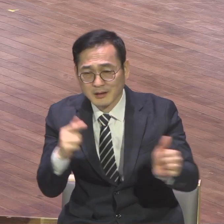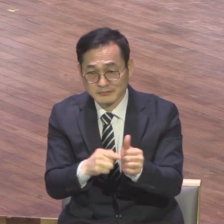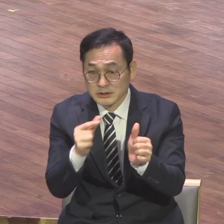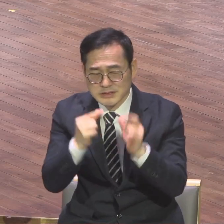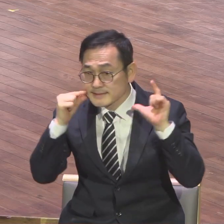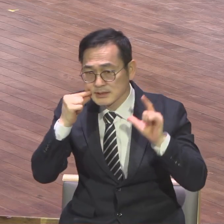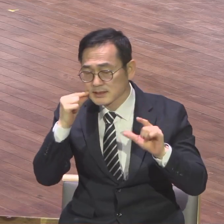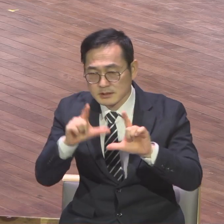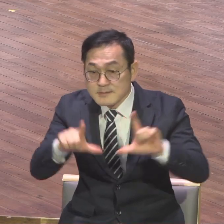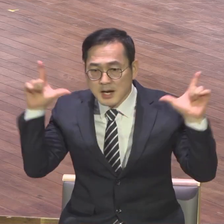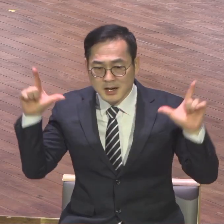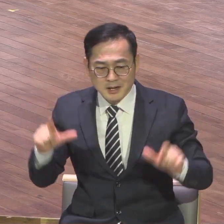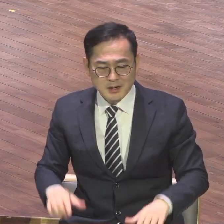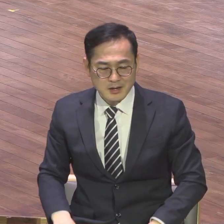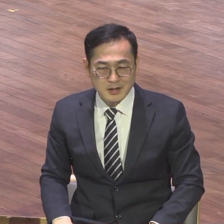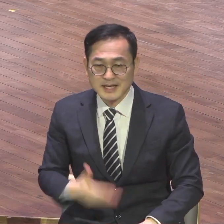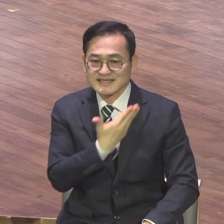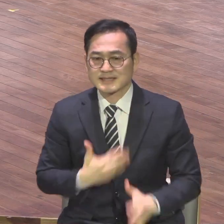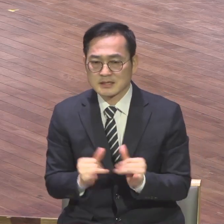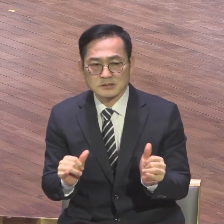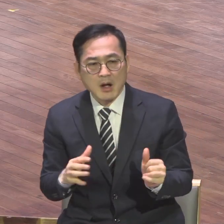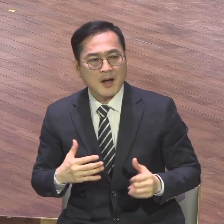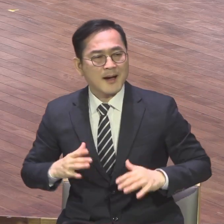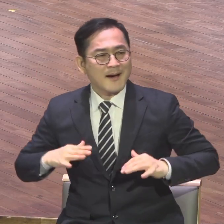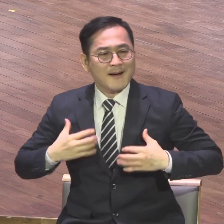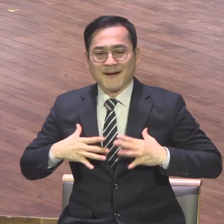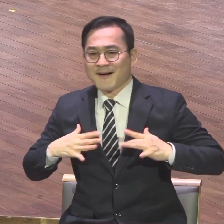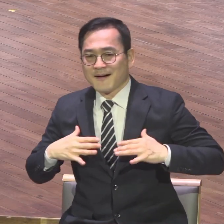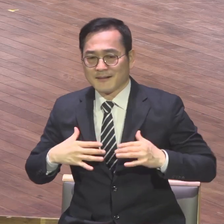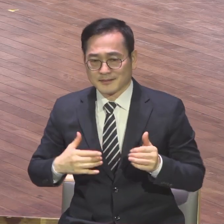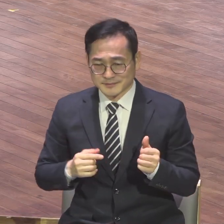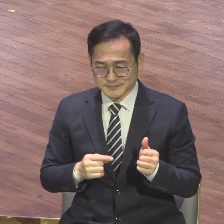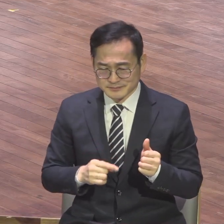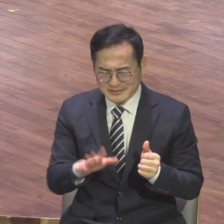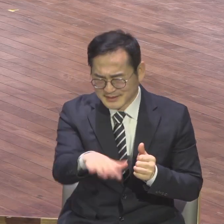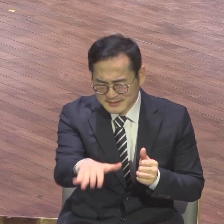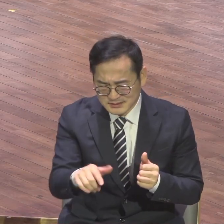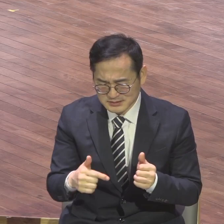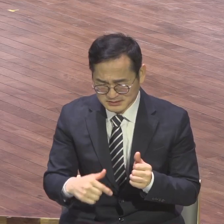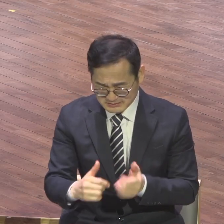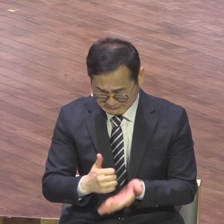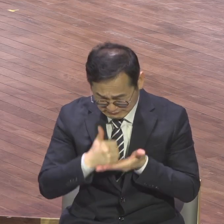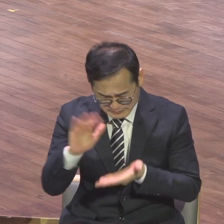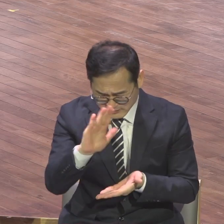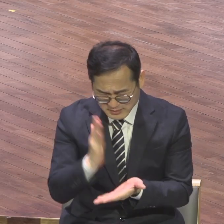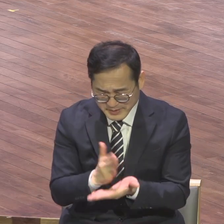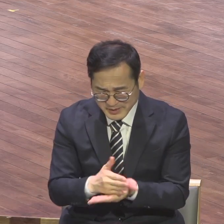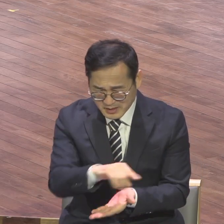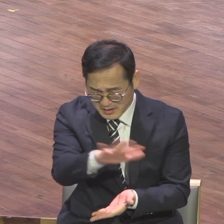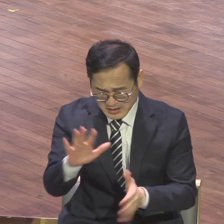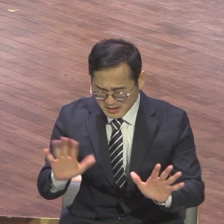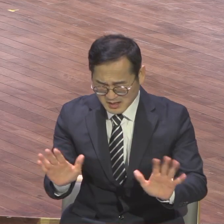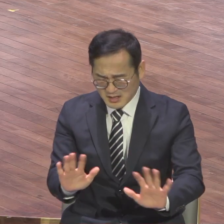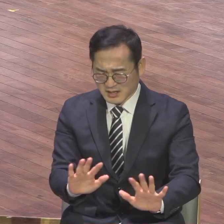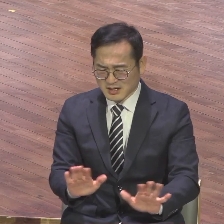다 막 제자들도 와 이러고 있는데 나는 그분 오면 신발끈 뜯어.